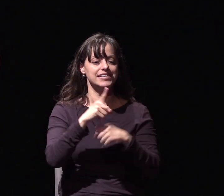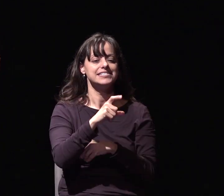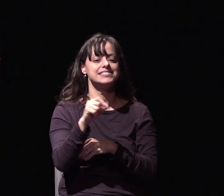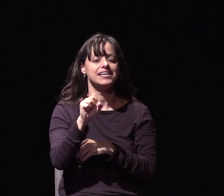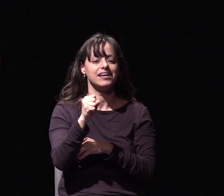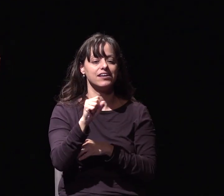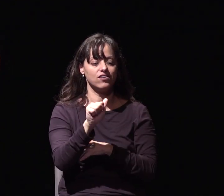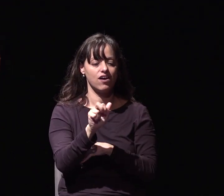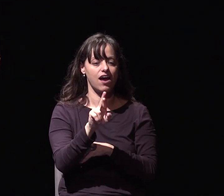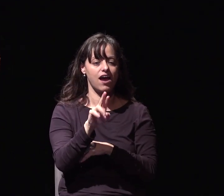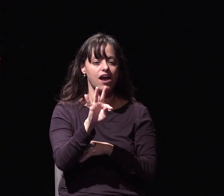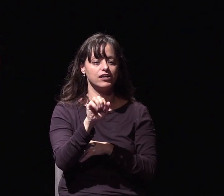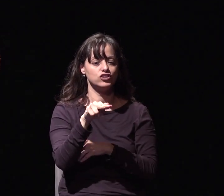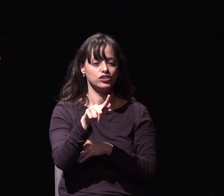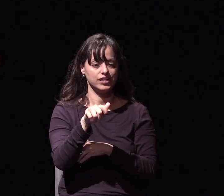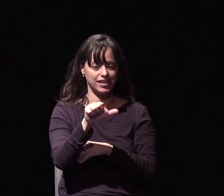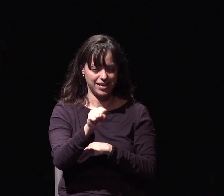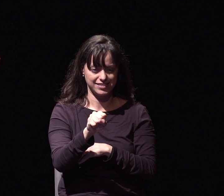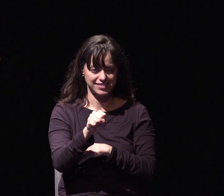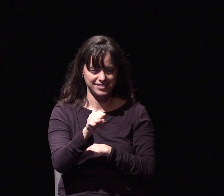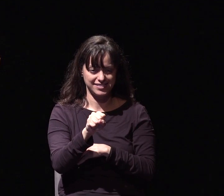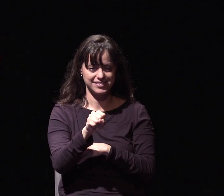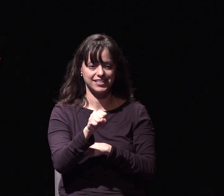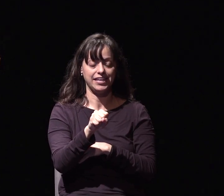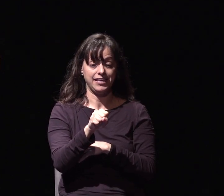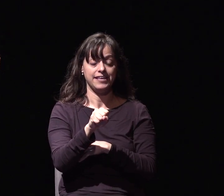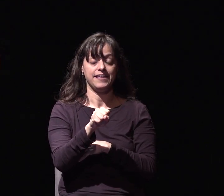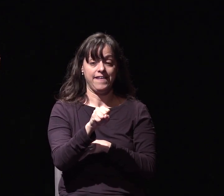Artigas, e eu fui falar